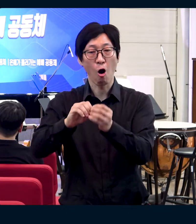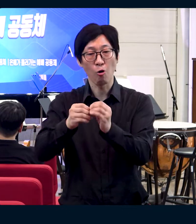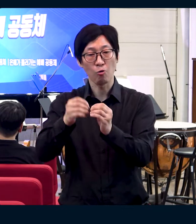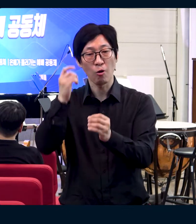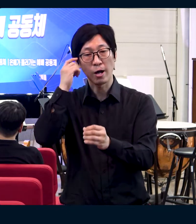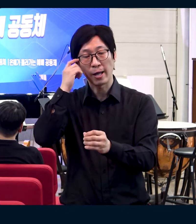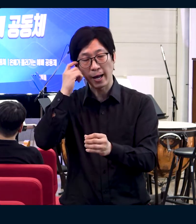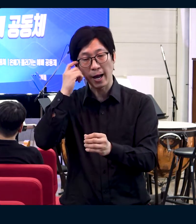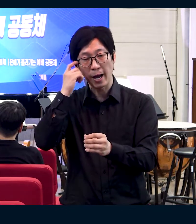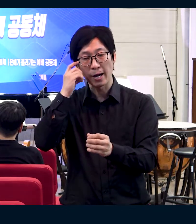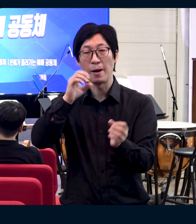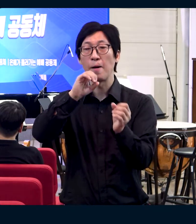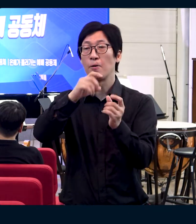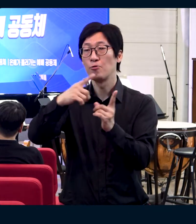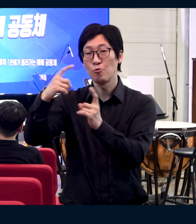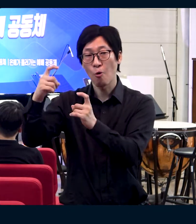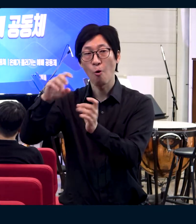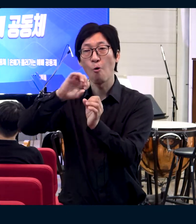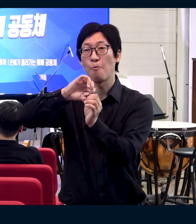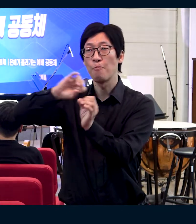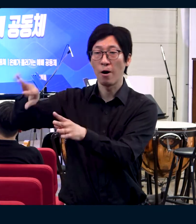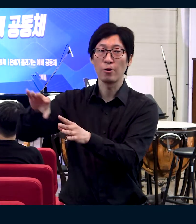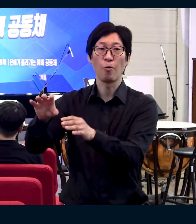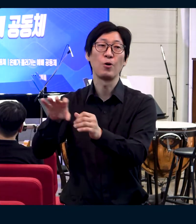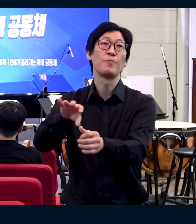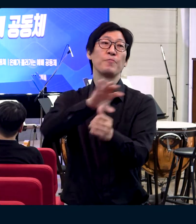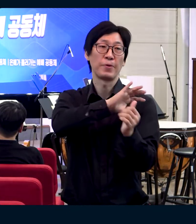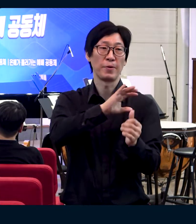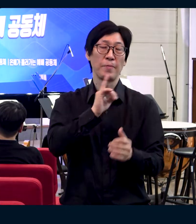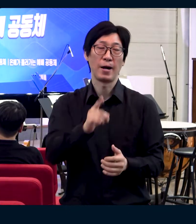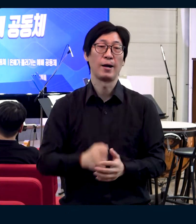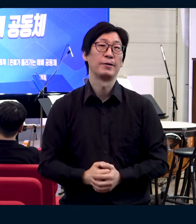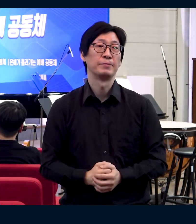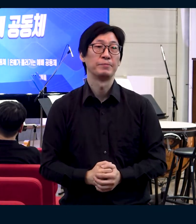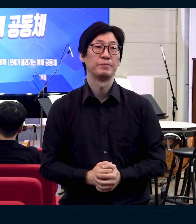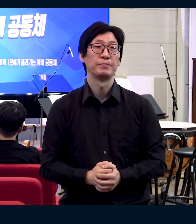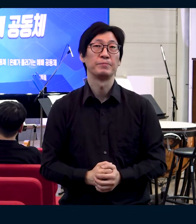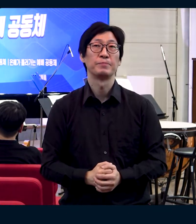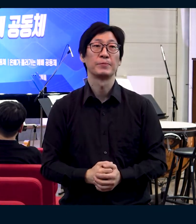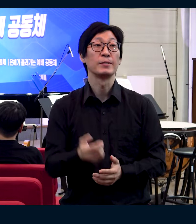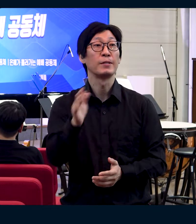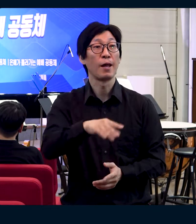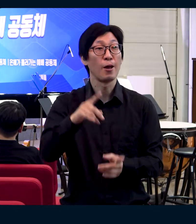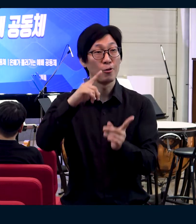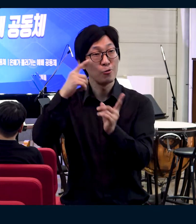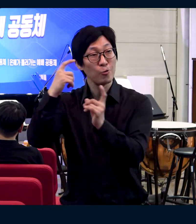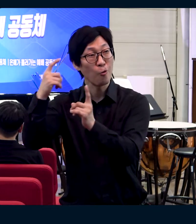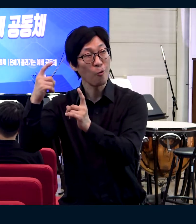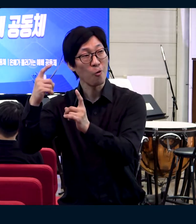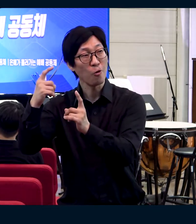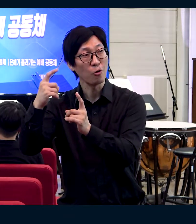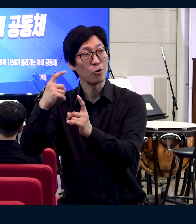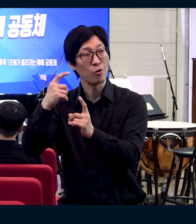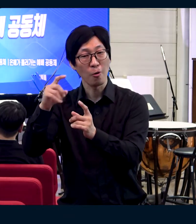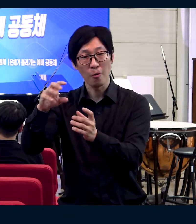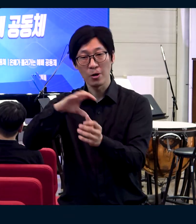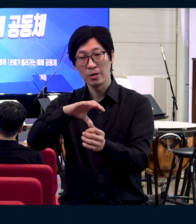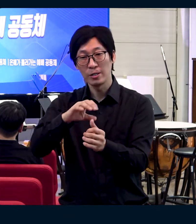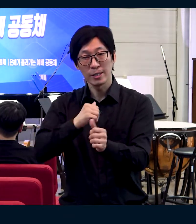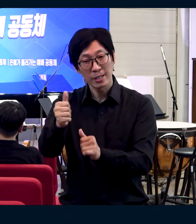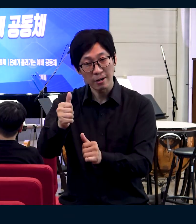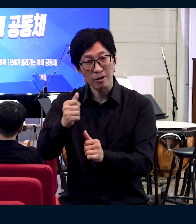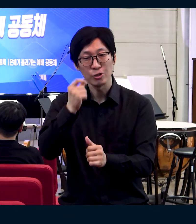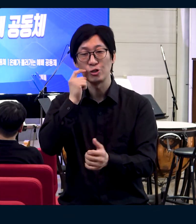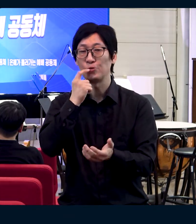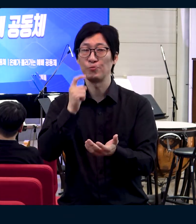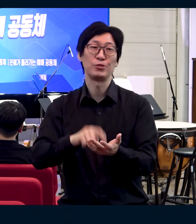이 JQ의 유혹에서 벗어나야 돼요. 근데 여러분, 이 유혹이 생각보다 강합니다. 그리고